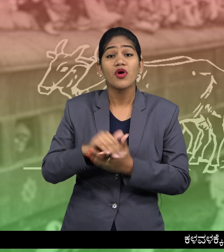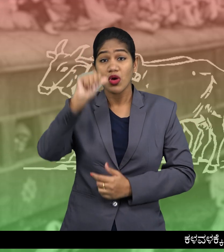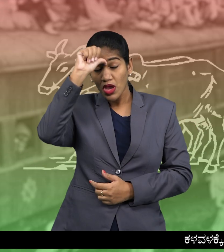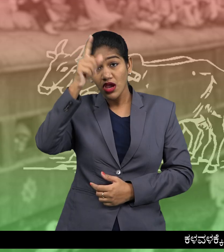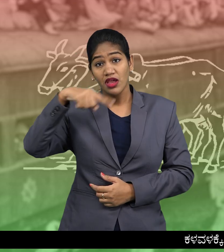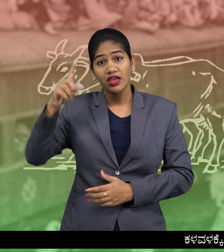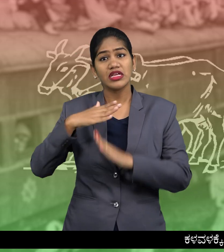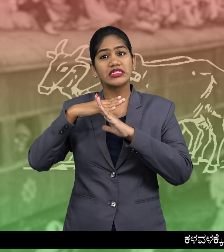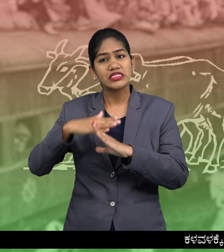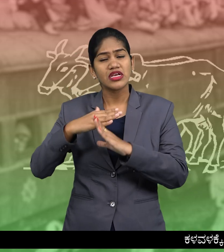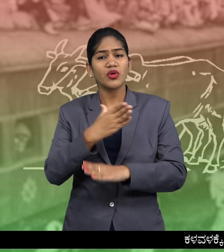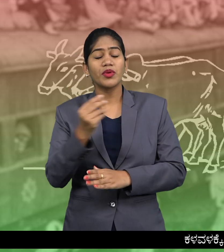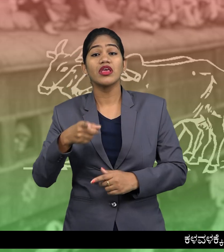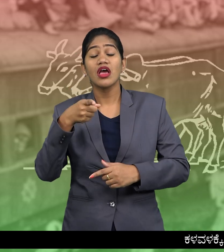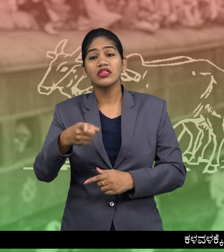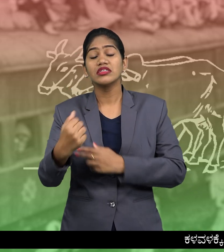ಕಳವಳಕ್ಕೆ ಕಾರಣವಾಯಿತು.